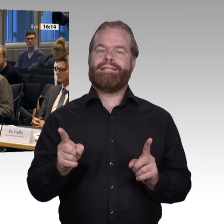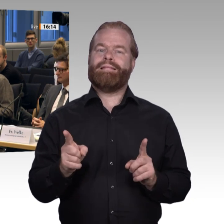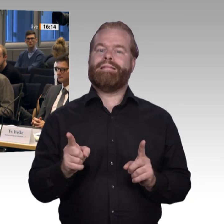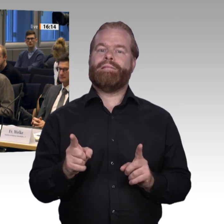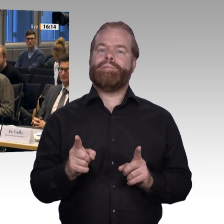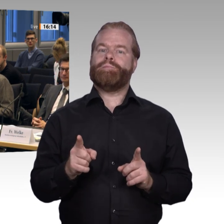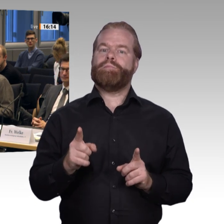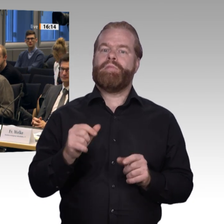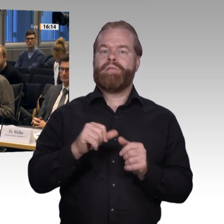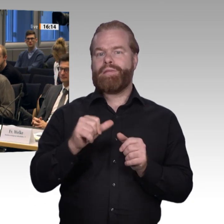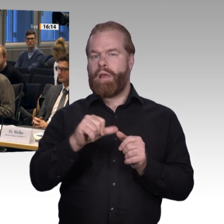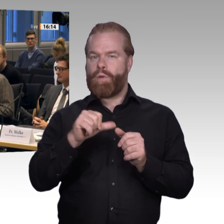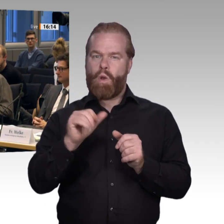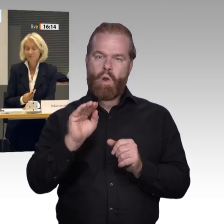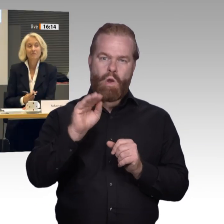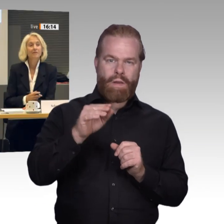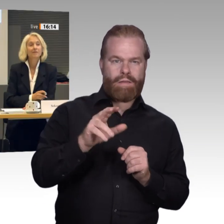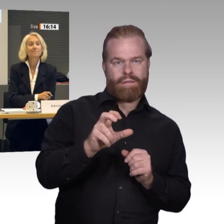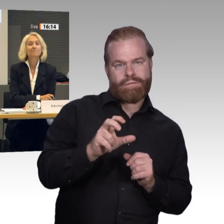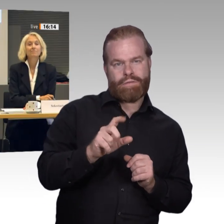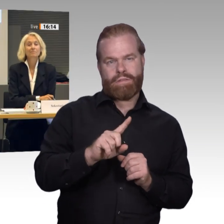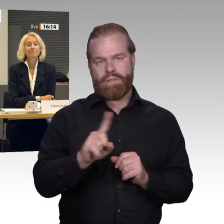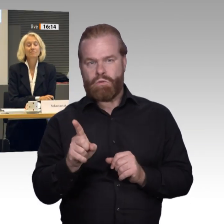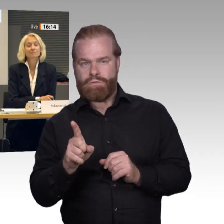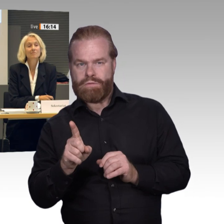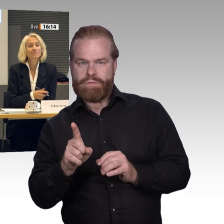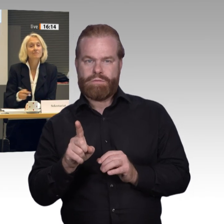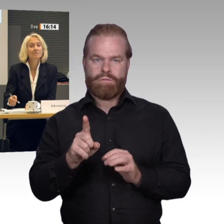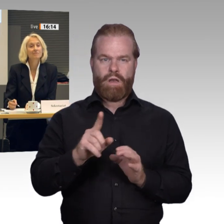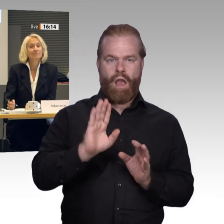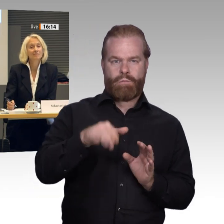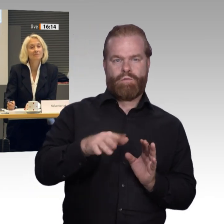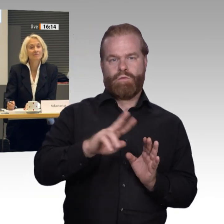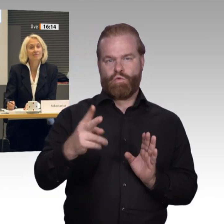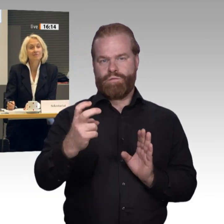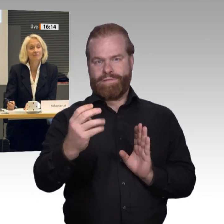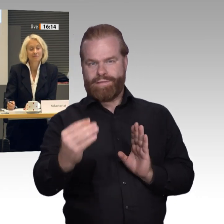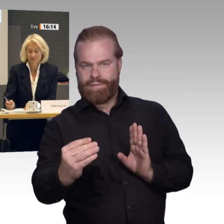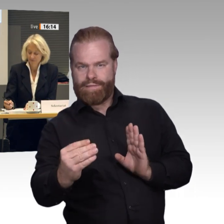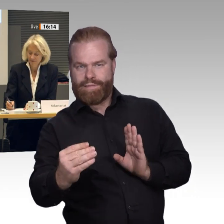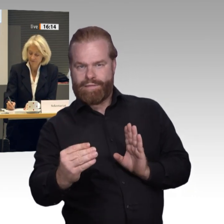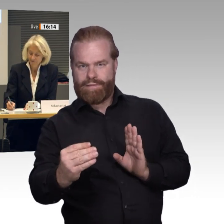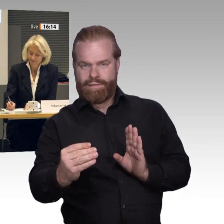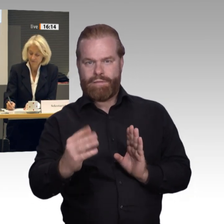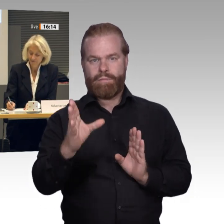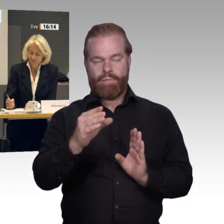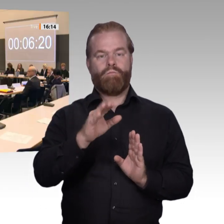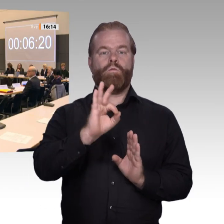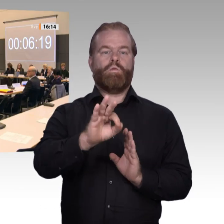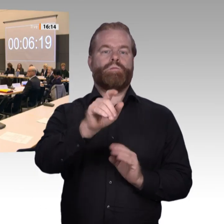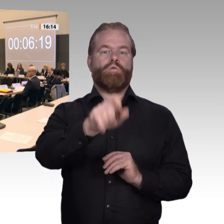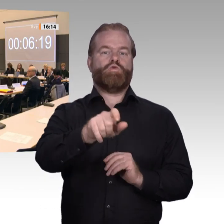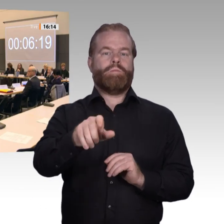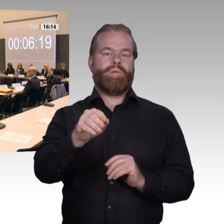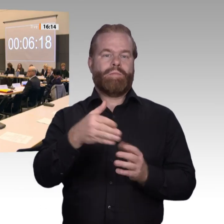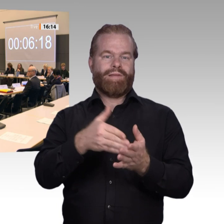Danke. Herr Kollege Birkwald. Ja, nochmal an Herrn Hieb. Herr Hieb, wie bewerten Sie denn die Tatsache, dass mit diesem